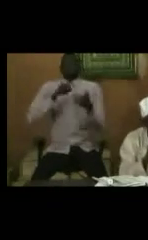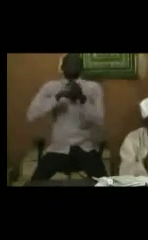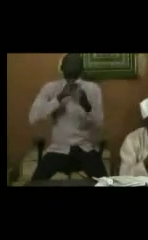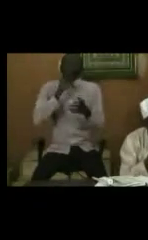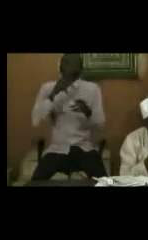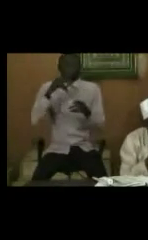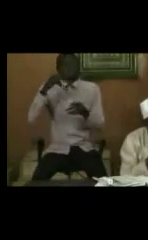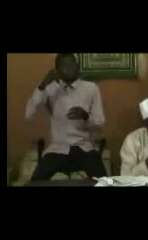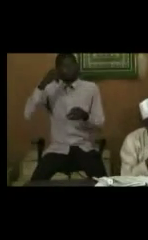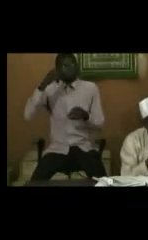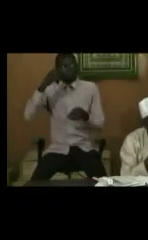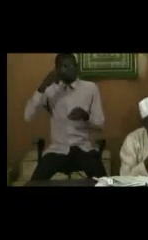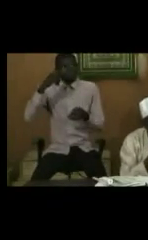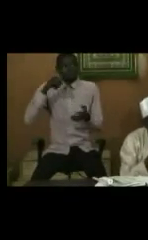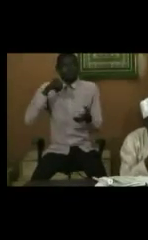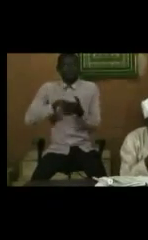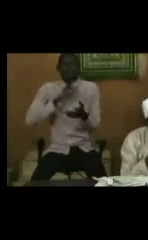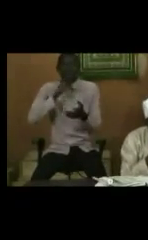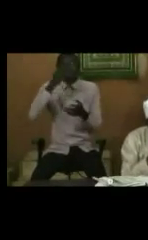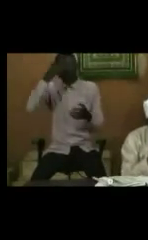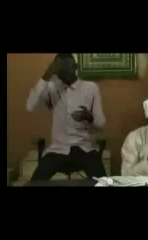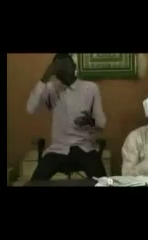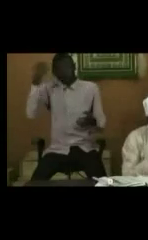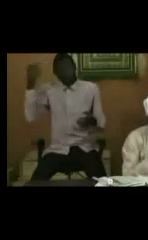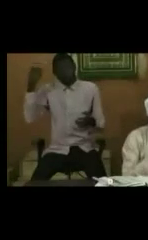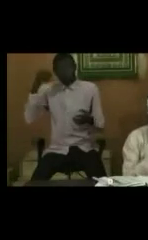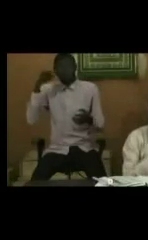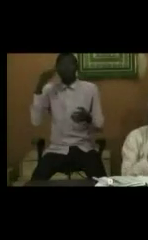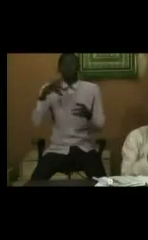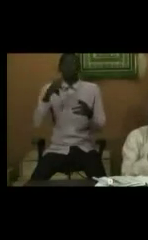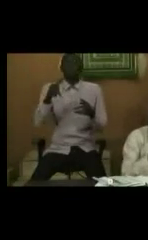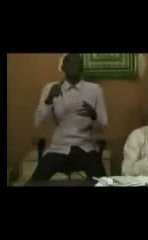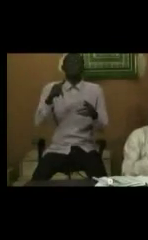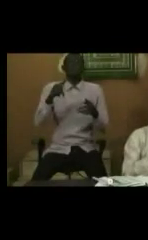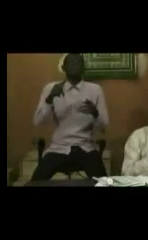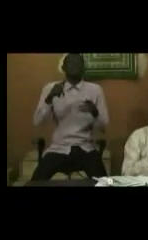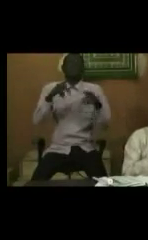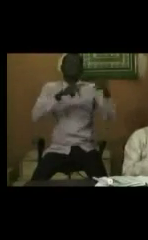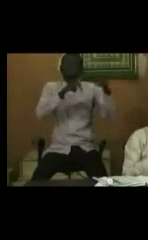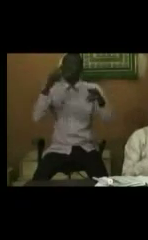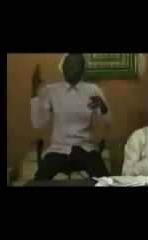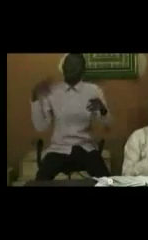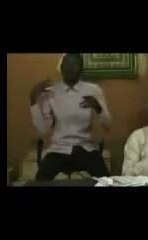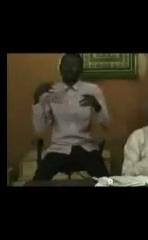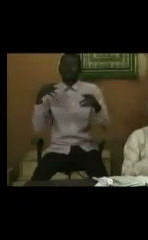ti ni ekan na lowo to fi mu eye egbe re egboro je